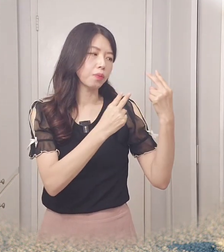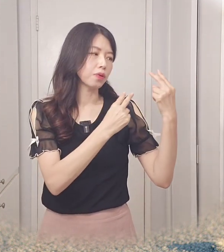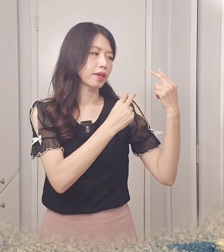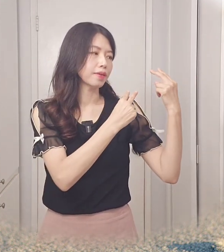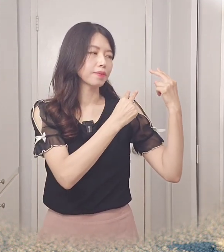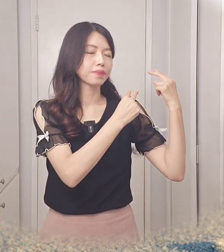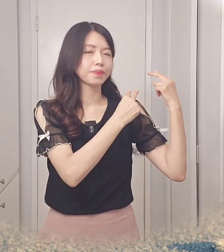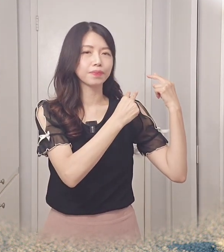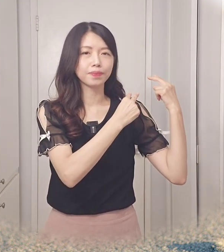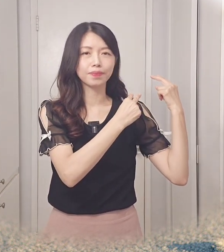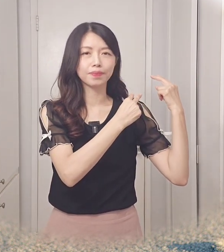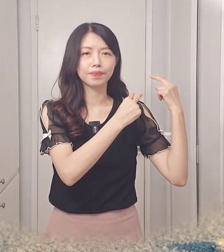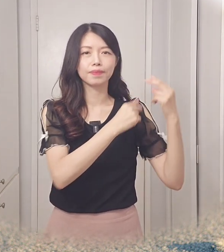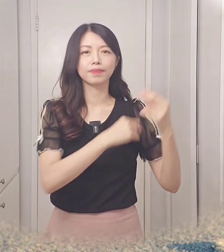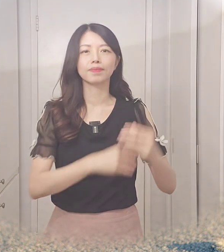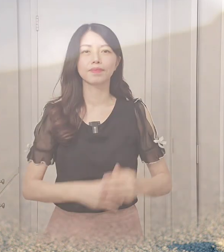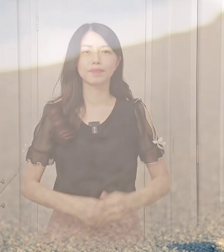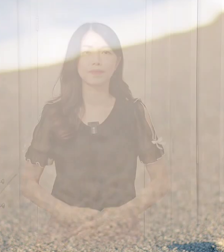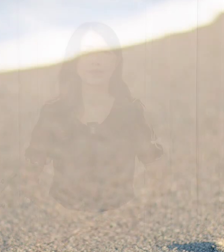뒤돌아보니,